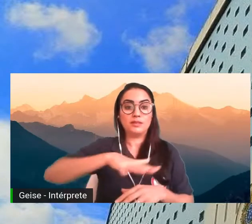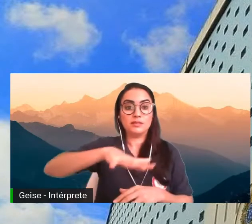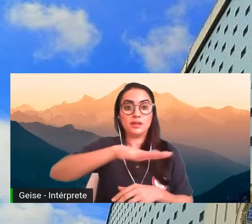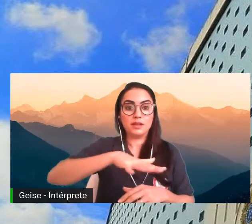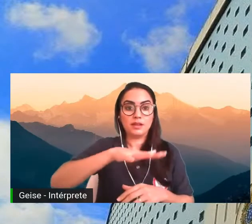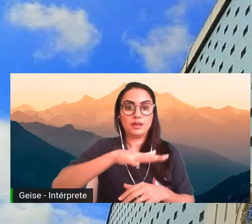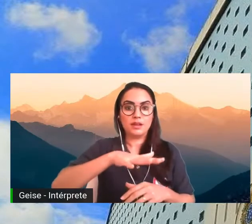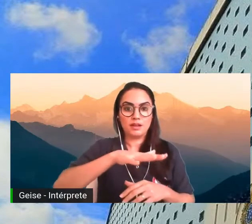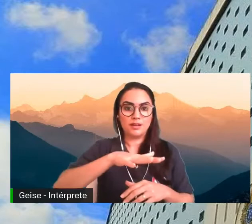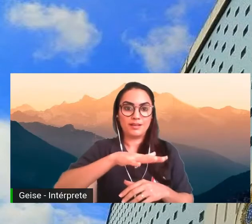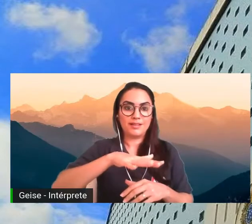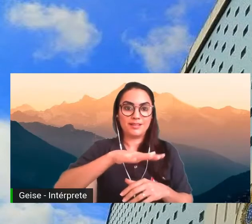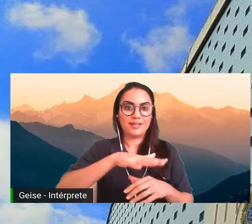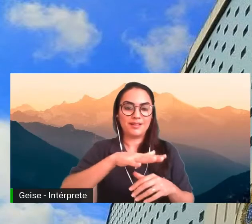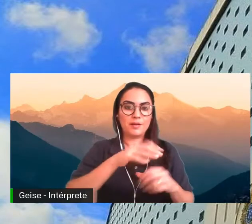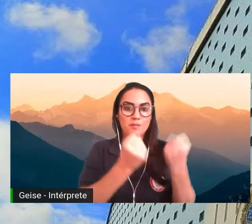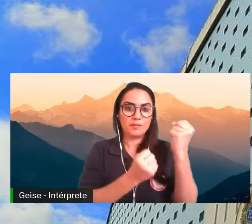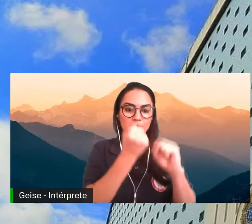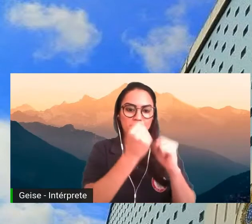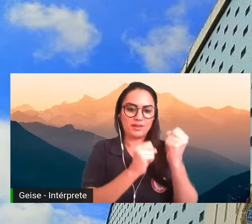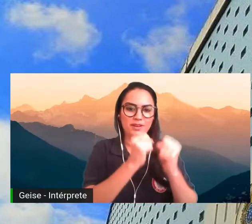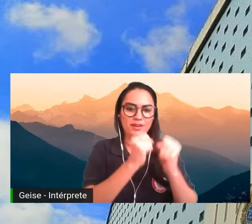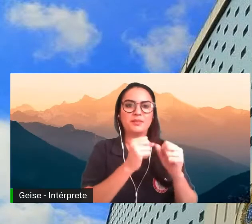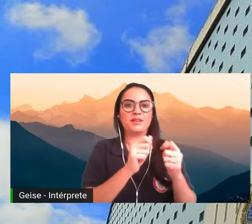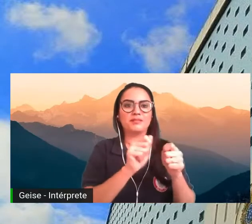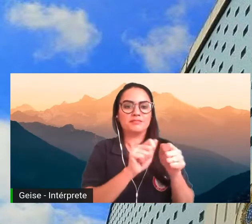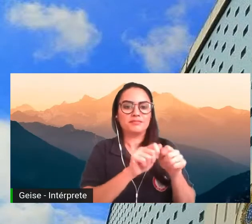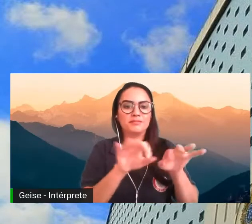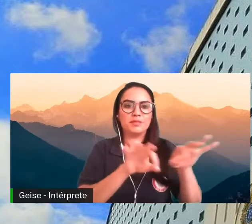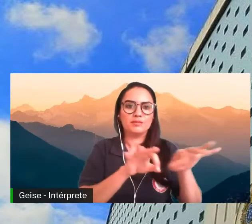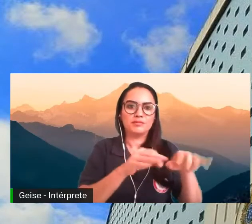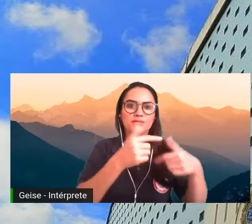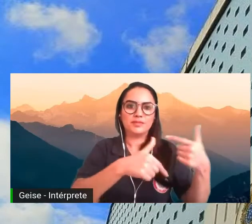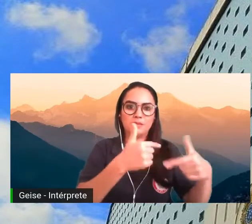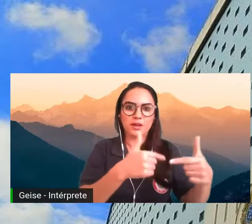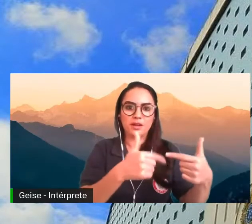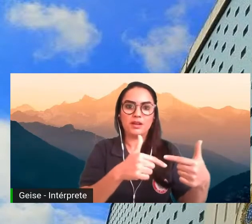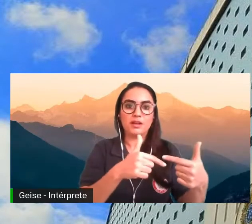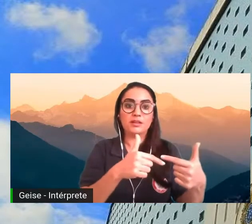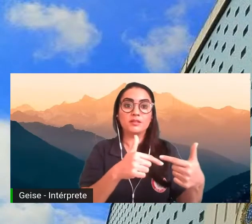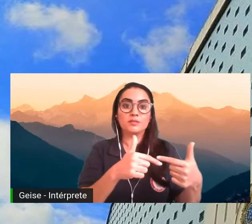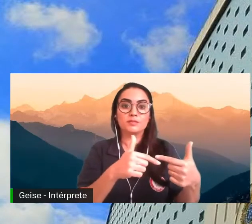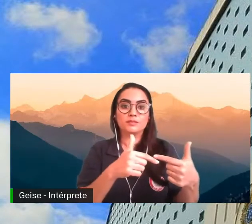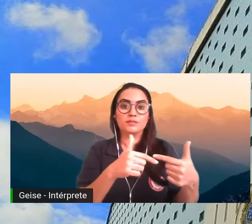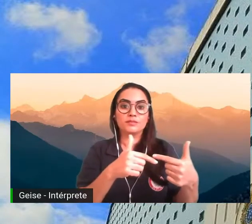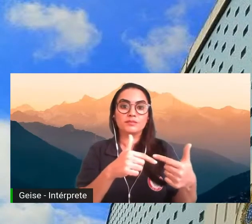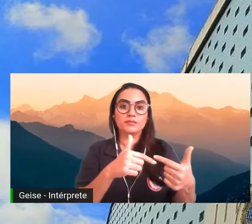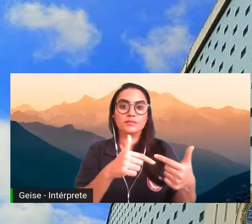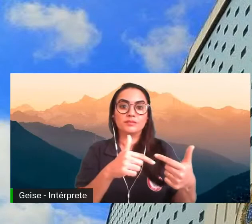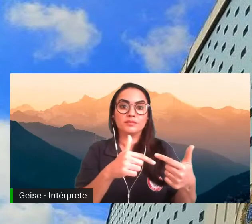uma palavra, devem ser tratadas apenas no setor produtivo